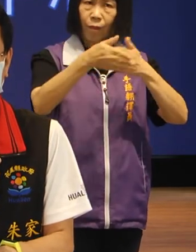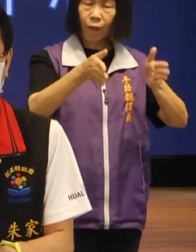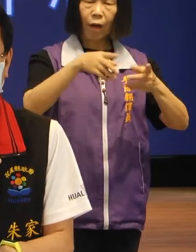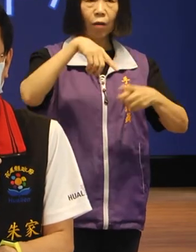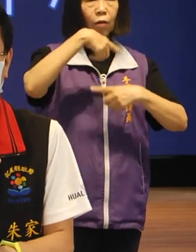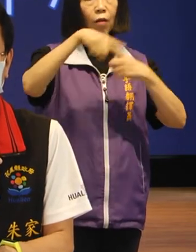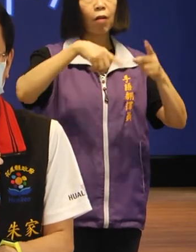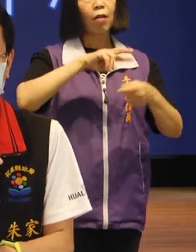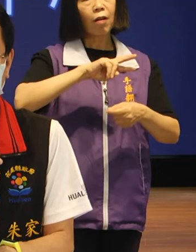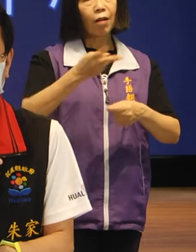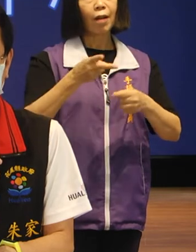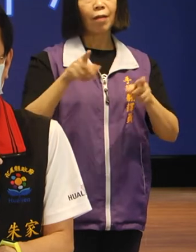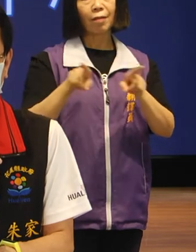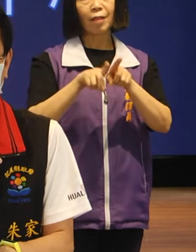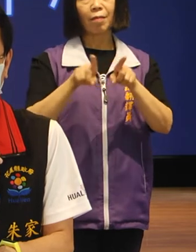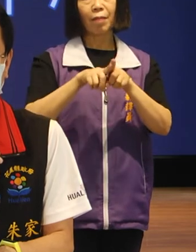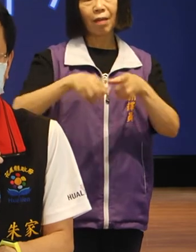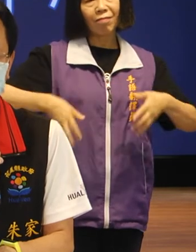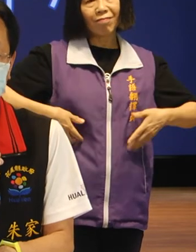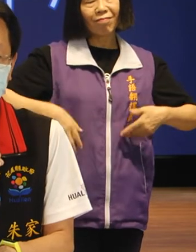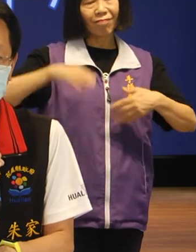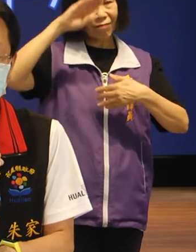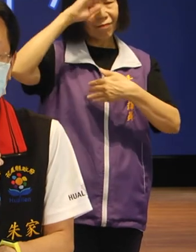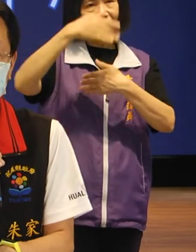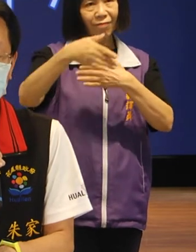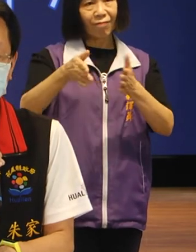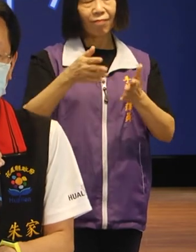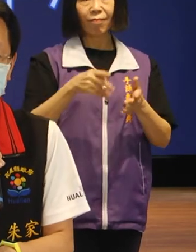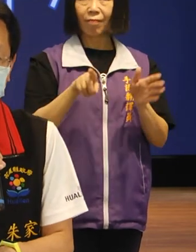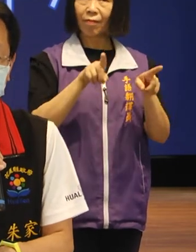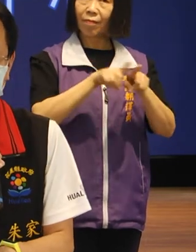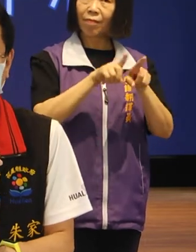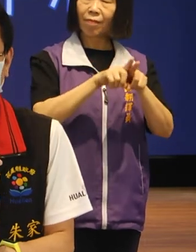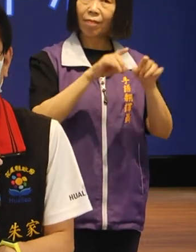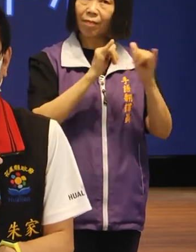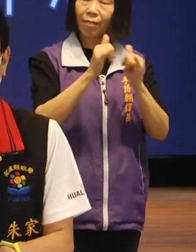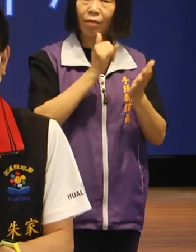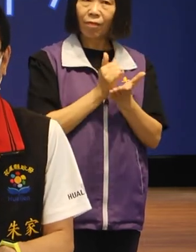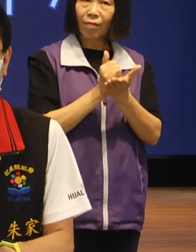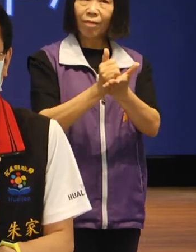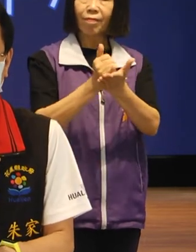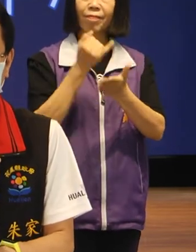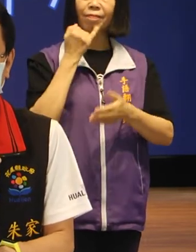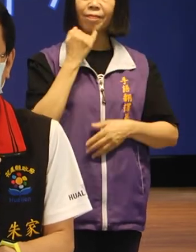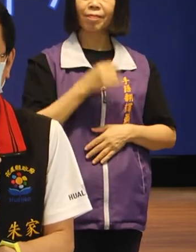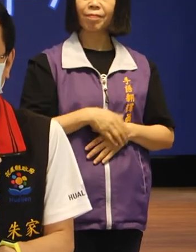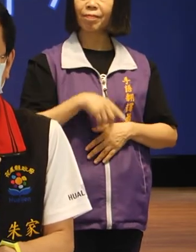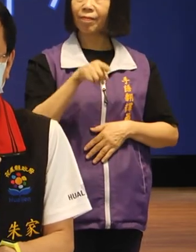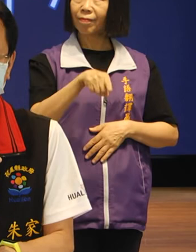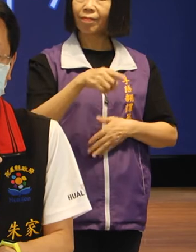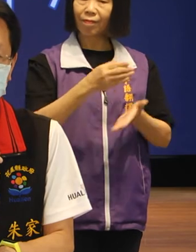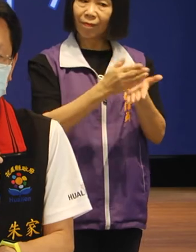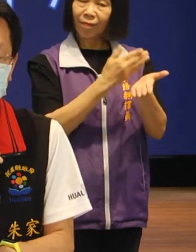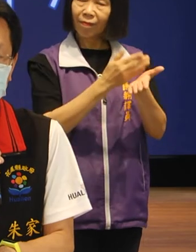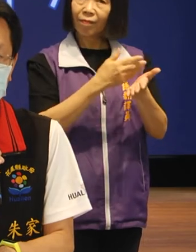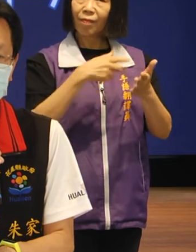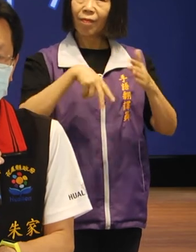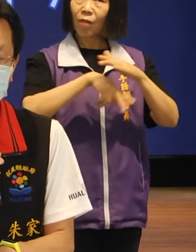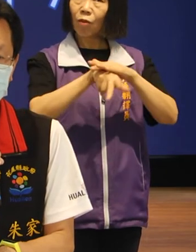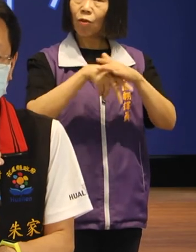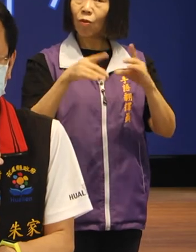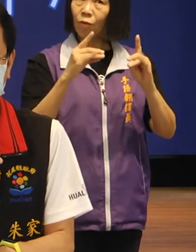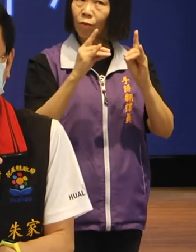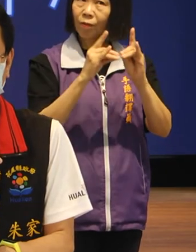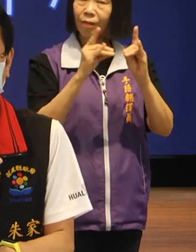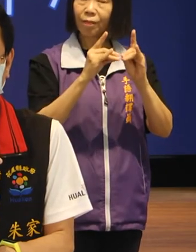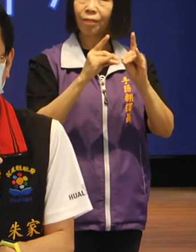转回成为一般的急性病房，开始收治一般的病患那我想这是因为北区的空床数一直大